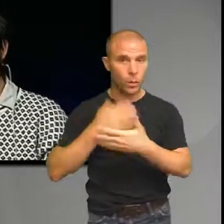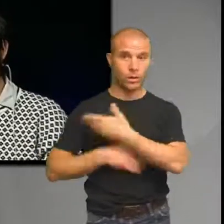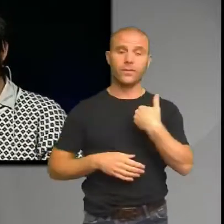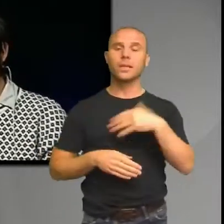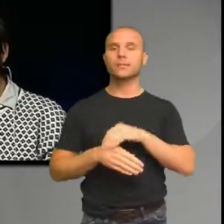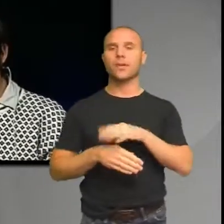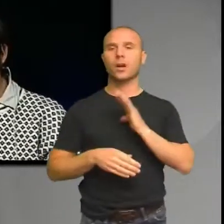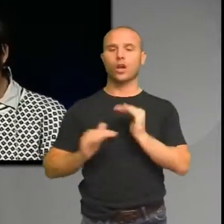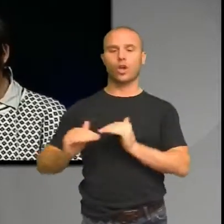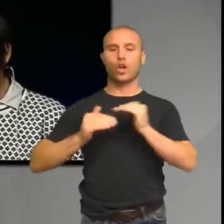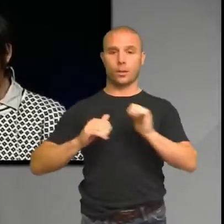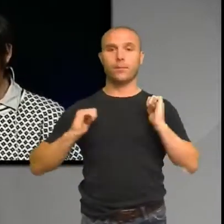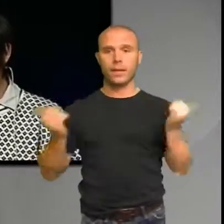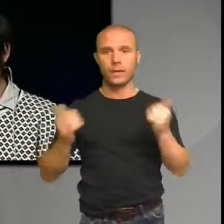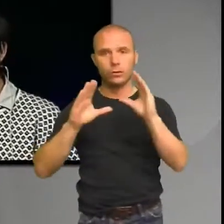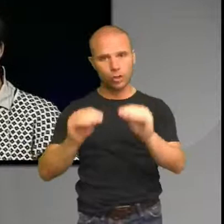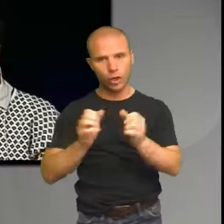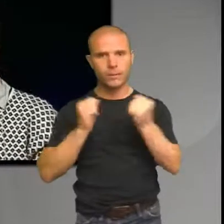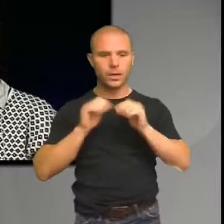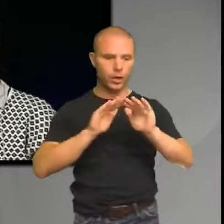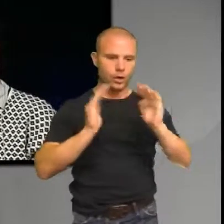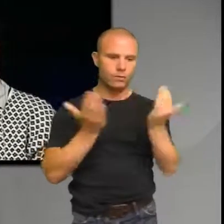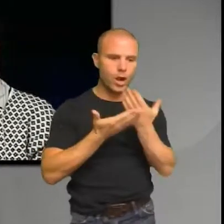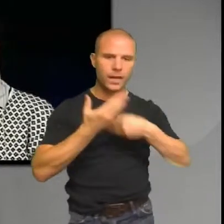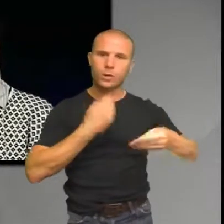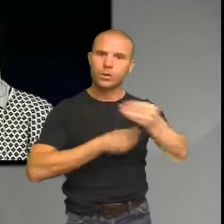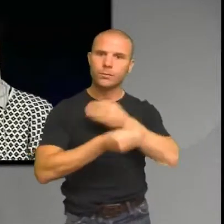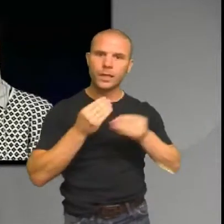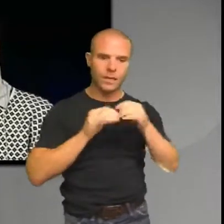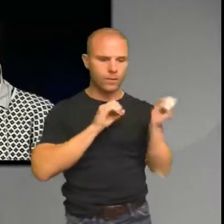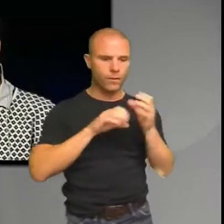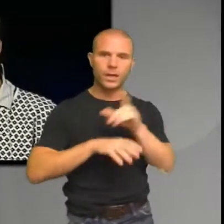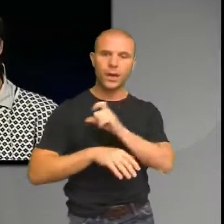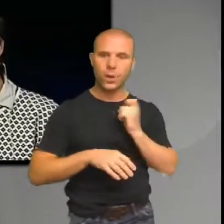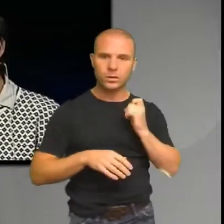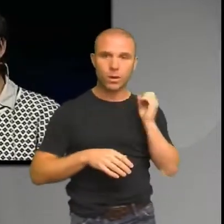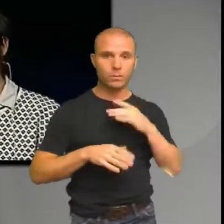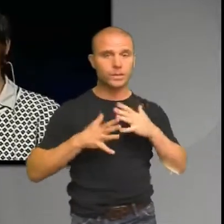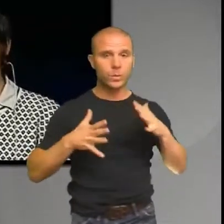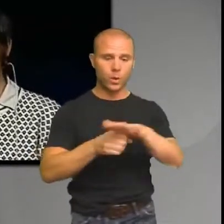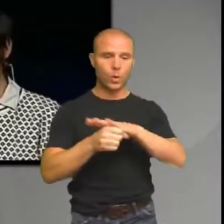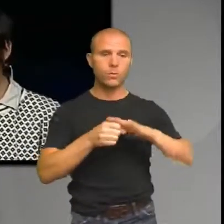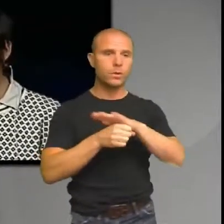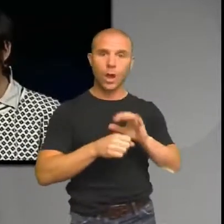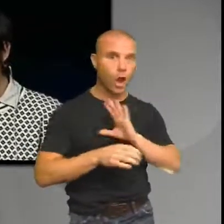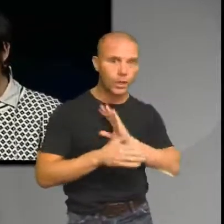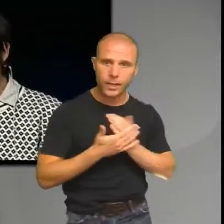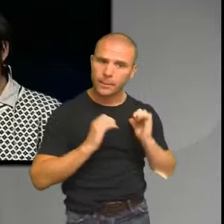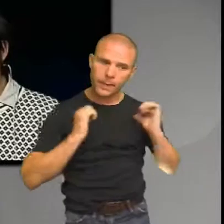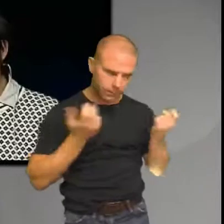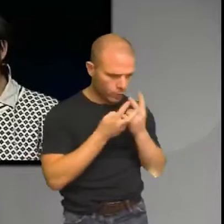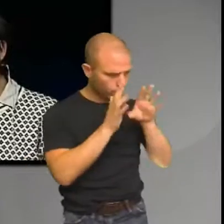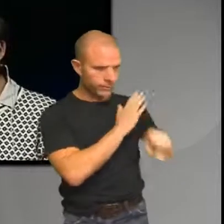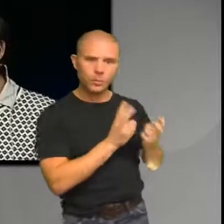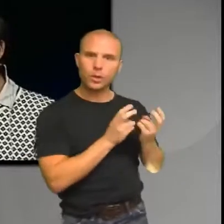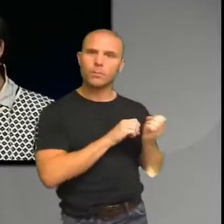elberedskap kommer den globala ekonomin påverka oss om ett större område slås ut på grund av dålig beredskap där. Och